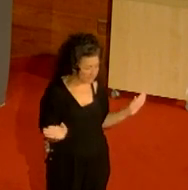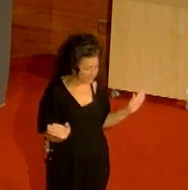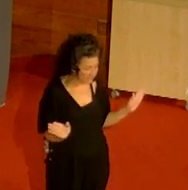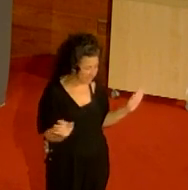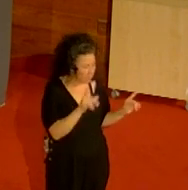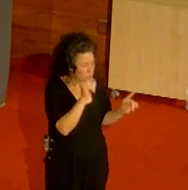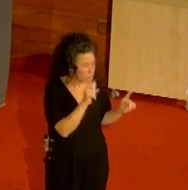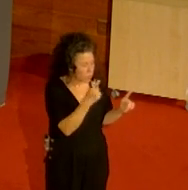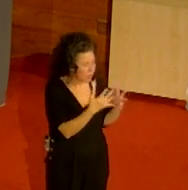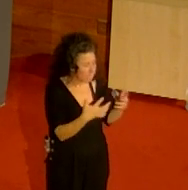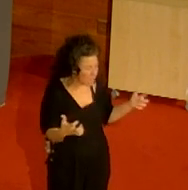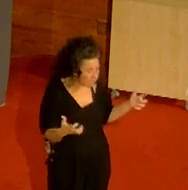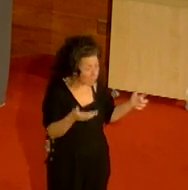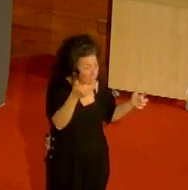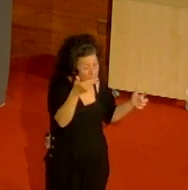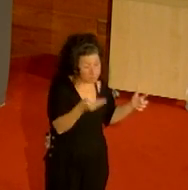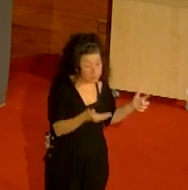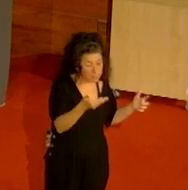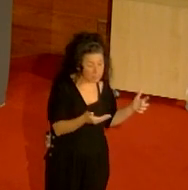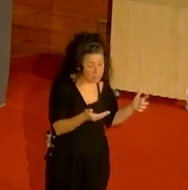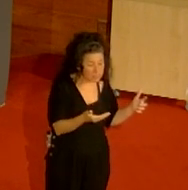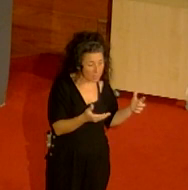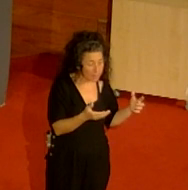la importancia de que los medios cada vez más se